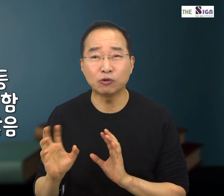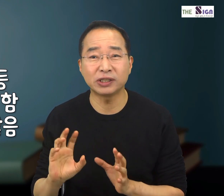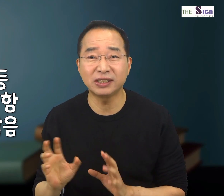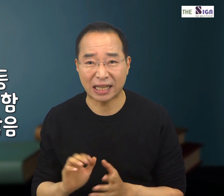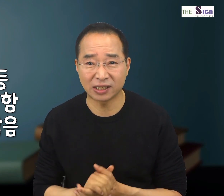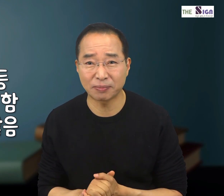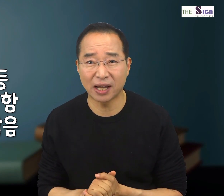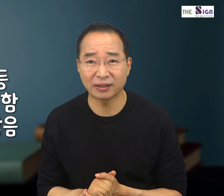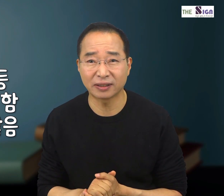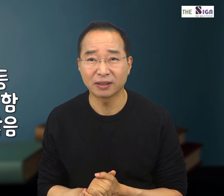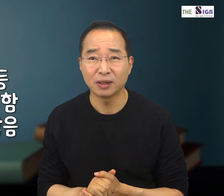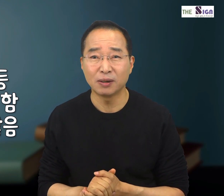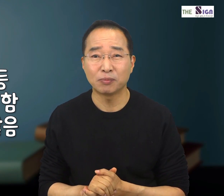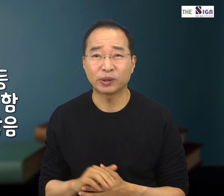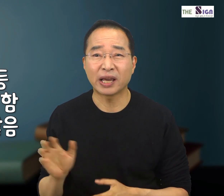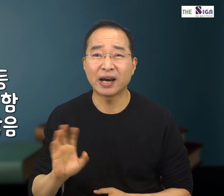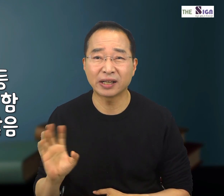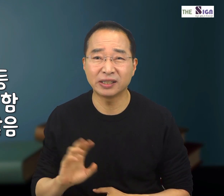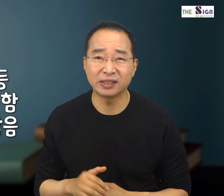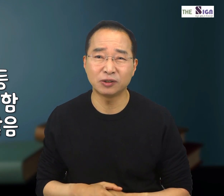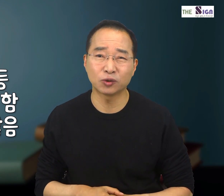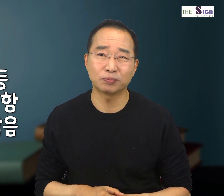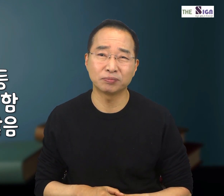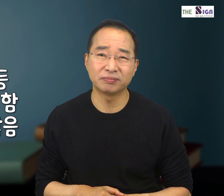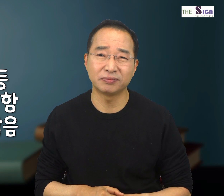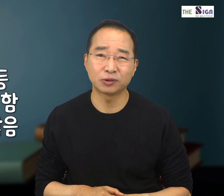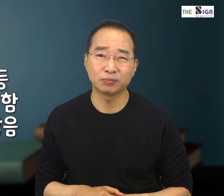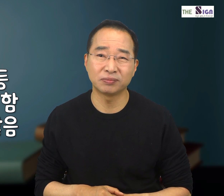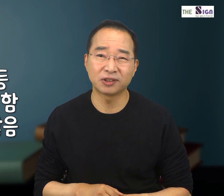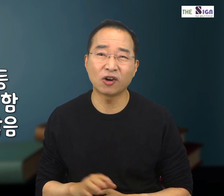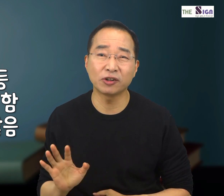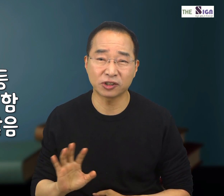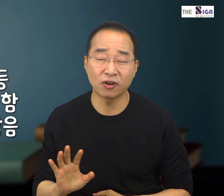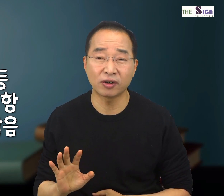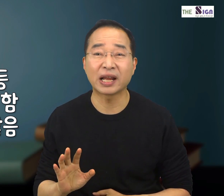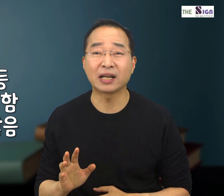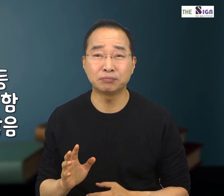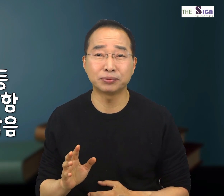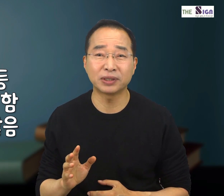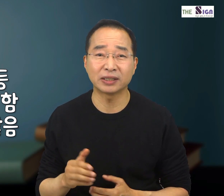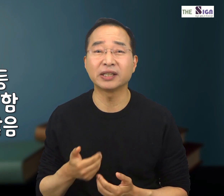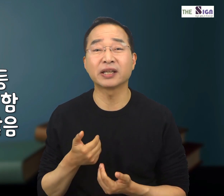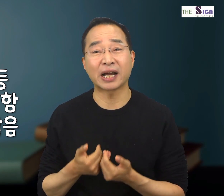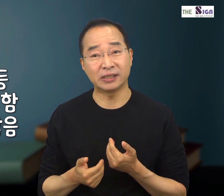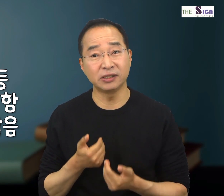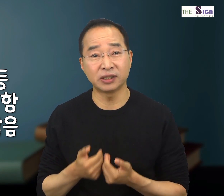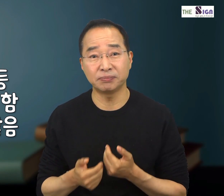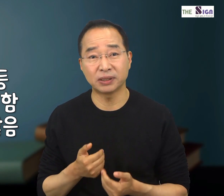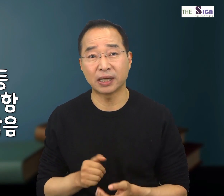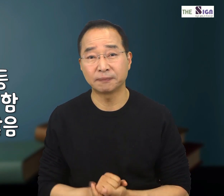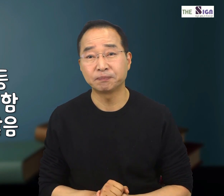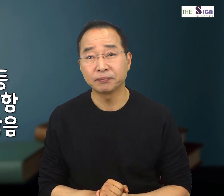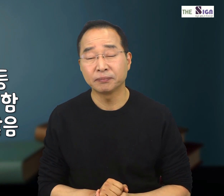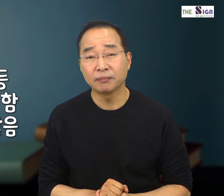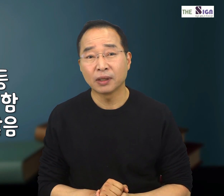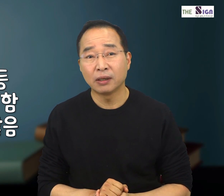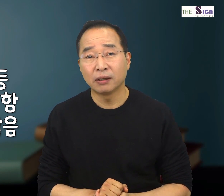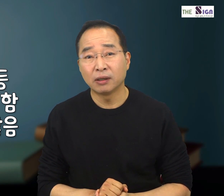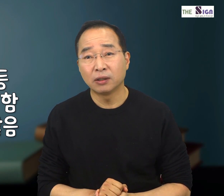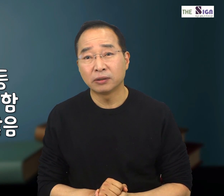싸우지는 않지만 뭐 대하기에는 좀 꺼려져 라는 부분 할 때 이렇게 갈등을 씁니다.